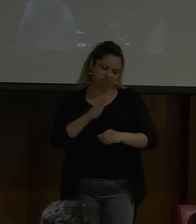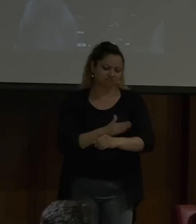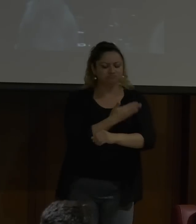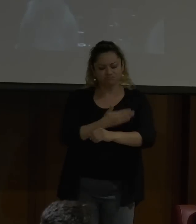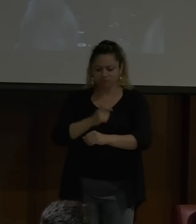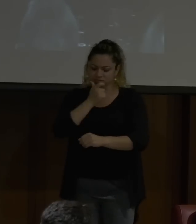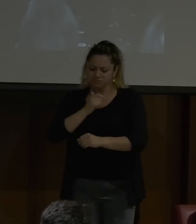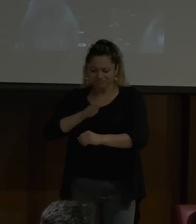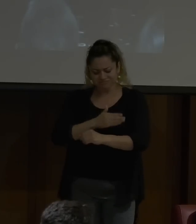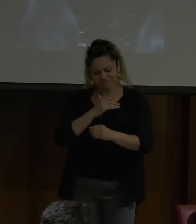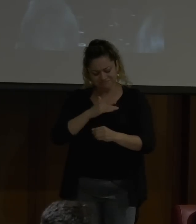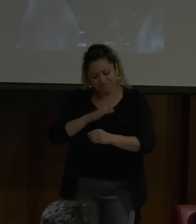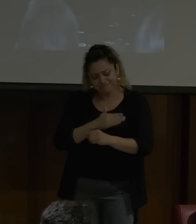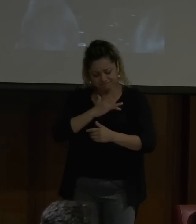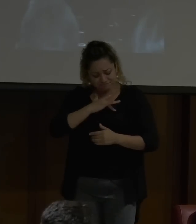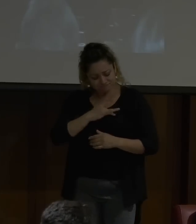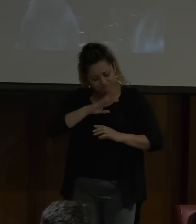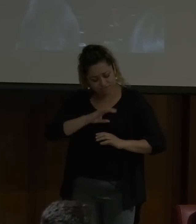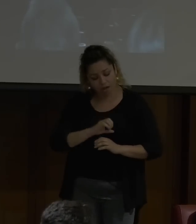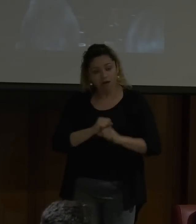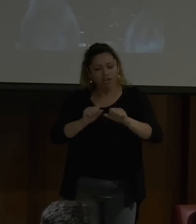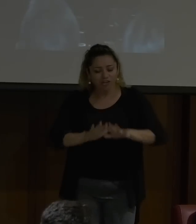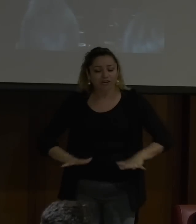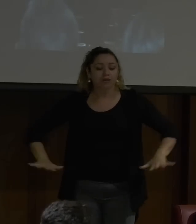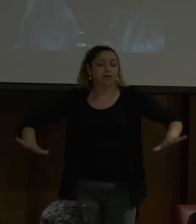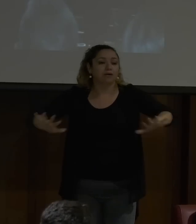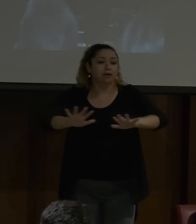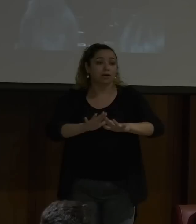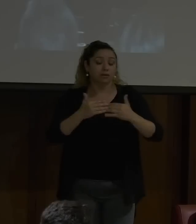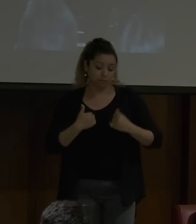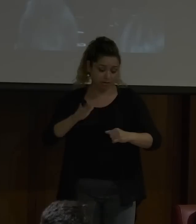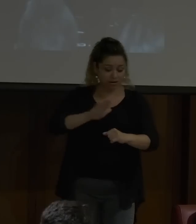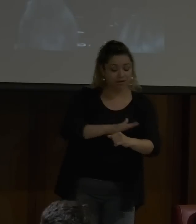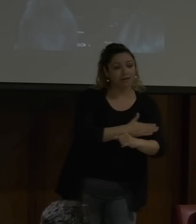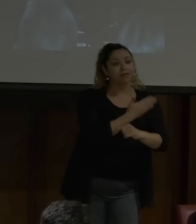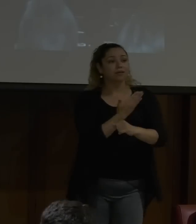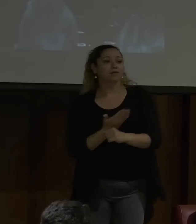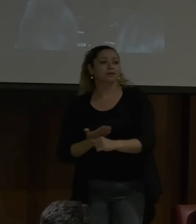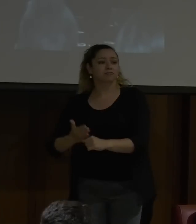Díaz, triste a la serranía. Y canta el